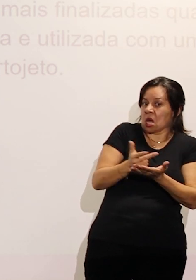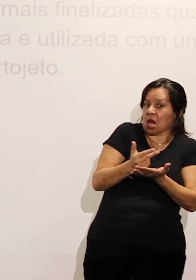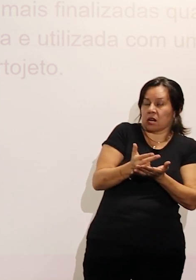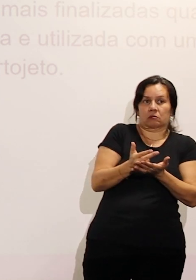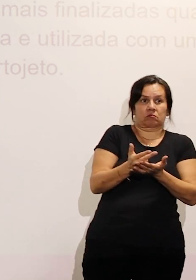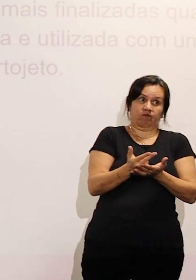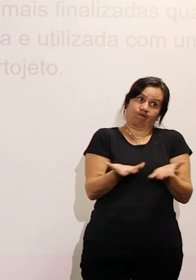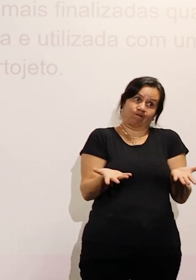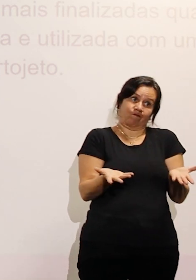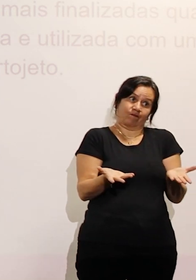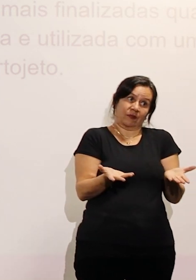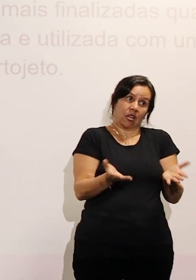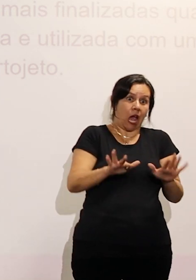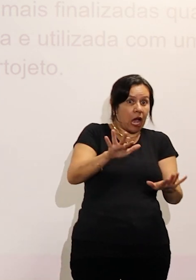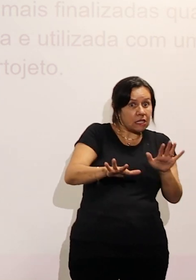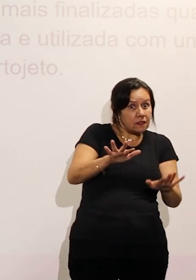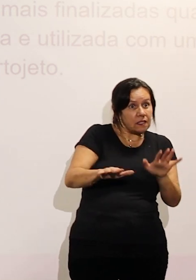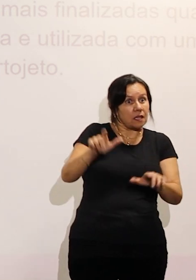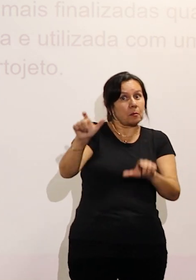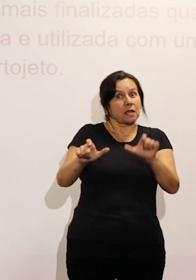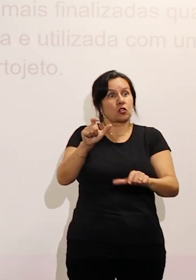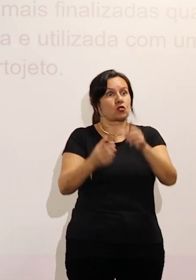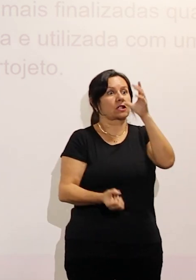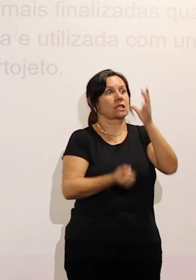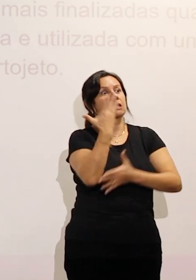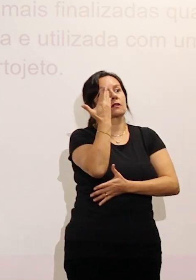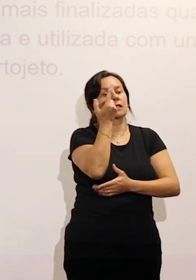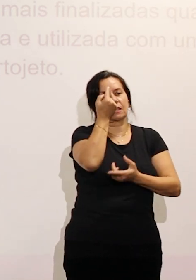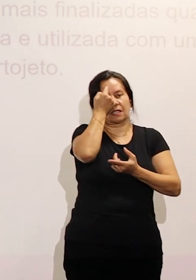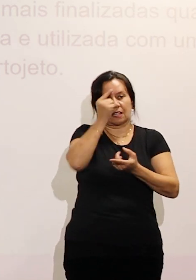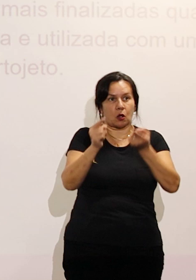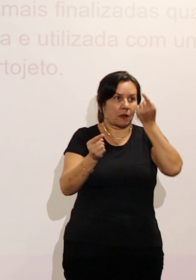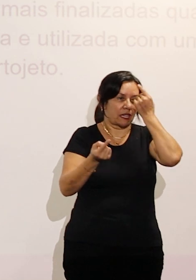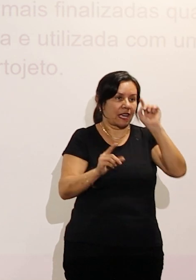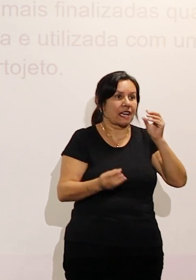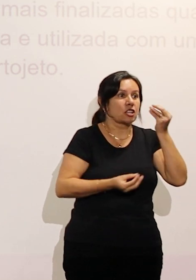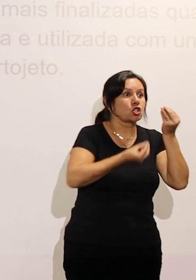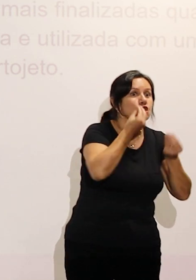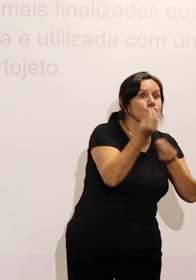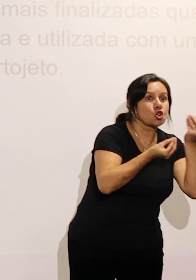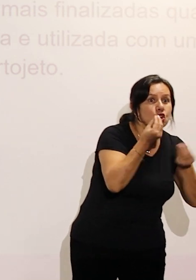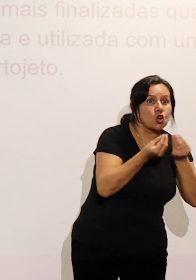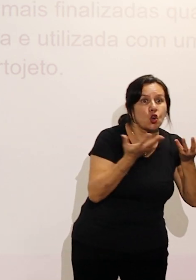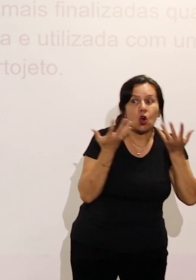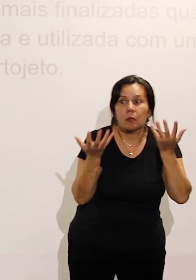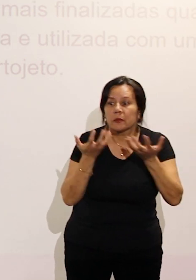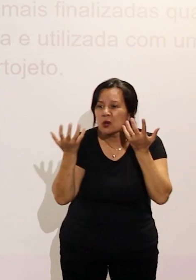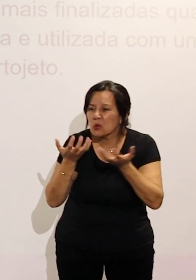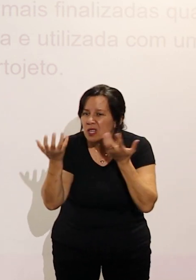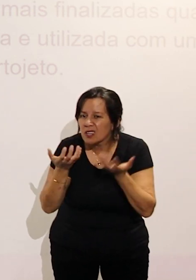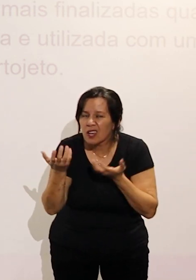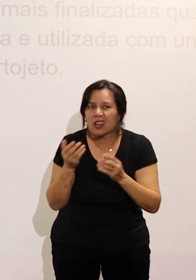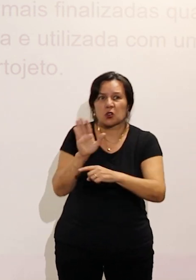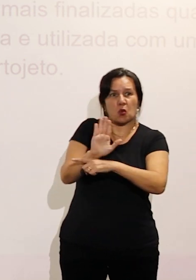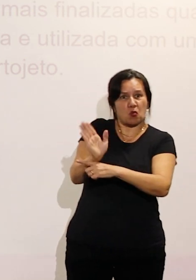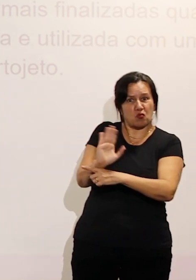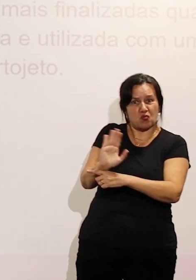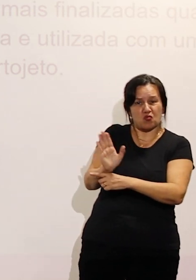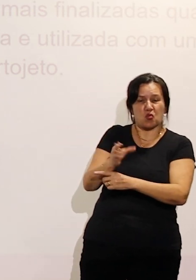Muitas vezes porque o pessoal de criação quer dar uma ideia para a galera de como eles gostariam que a cena fosse filmada,